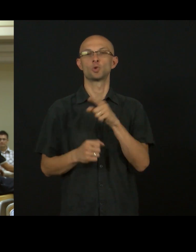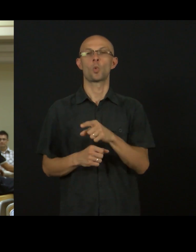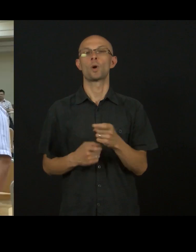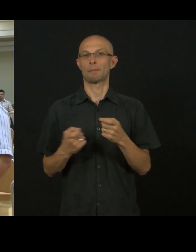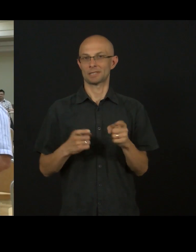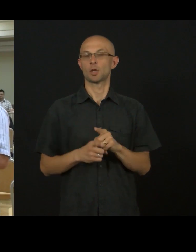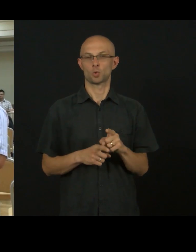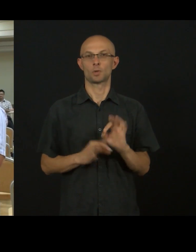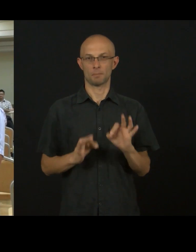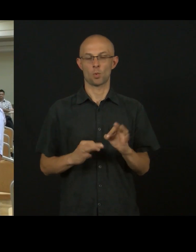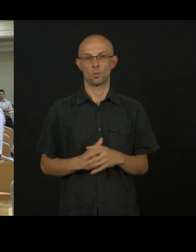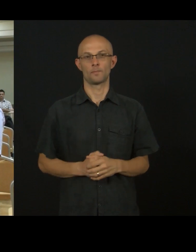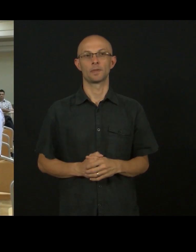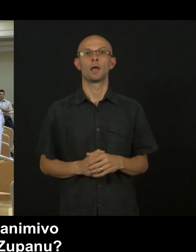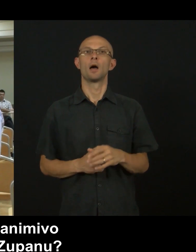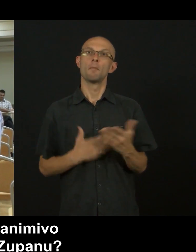reprezentanci.